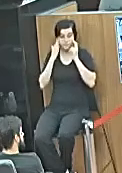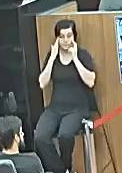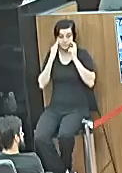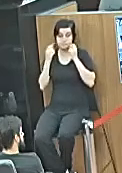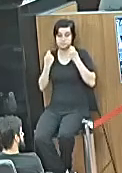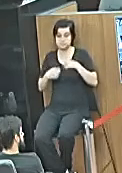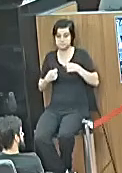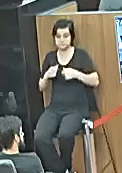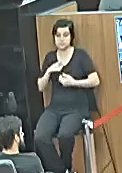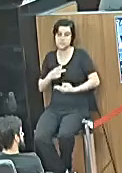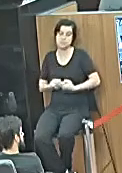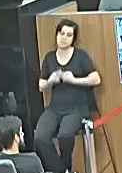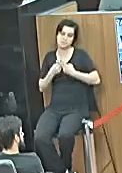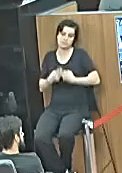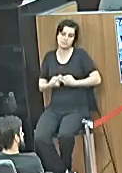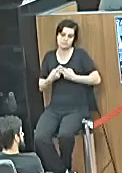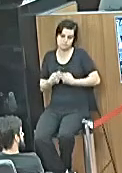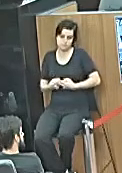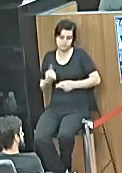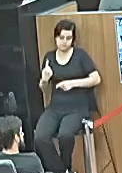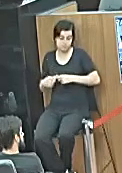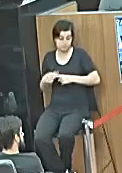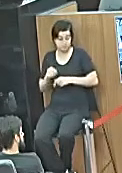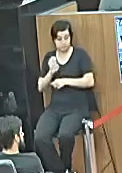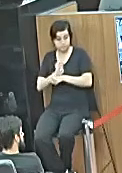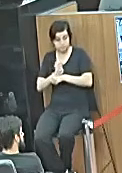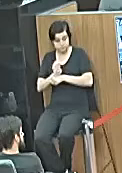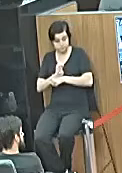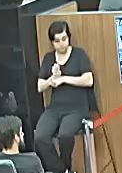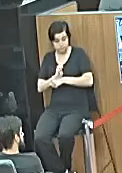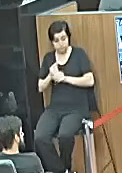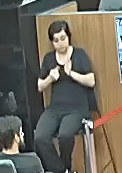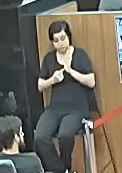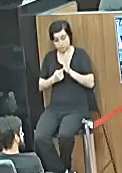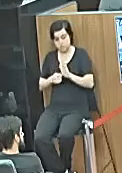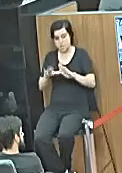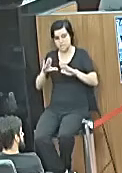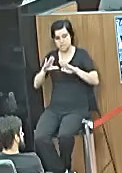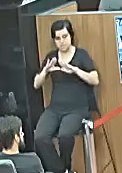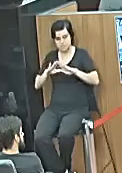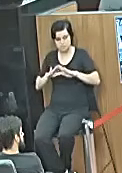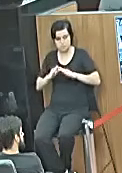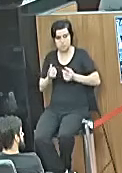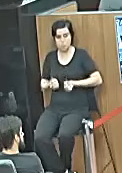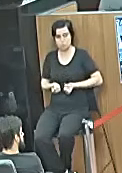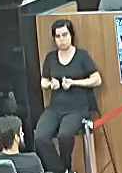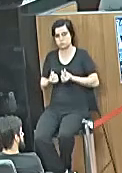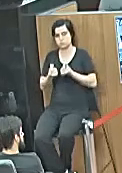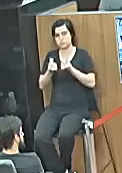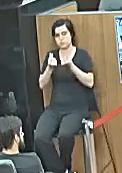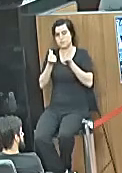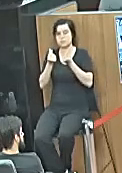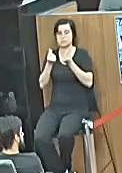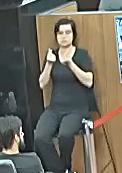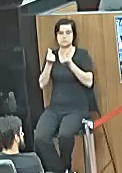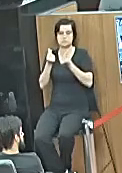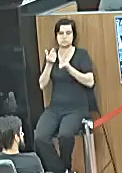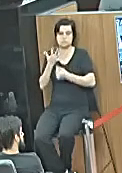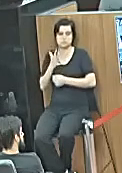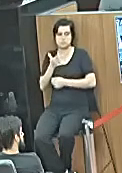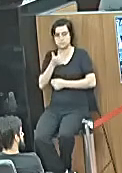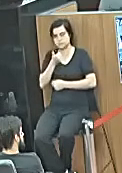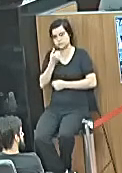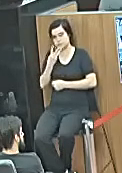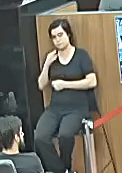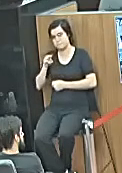muita parcimônia neste momento o estado que está apresentando na assembléia para o ano que vem o orçamento deve ser deficitário em pouco mais de 13